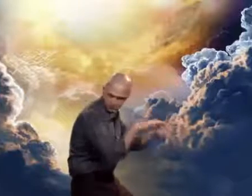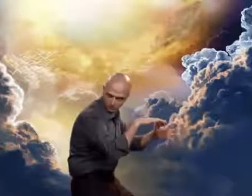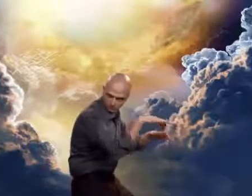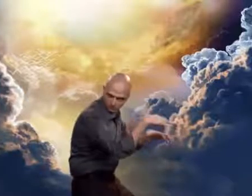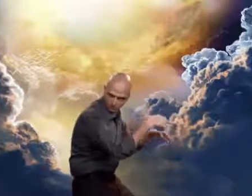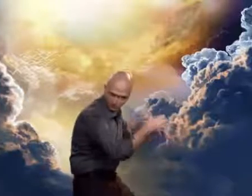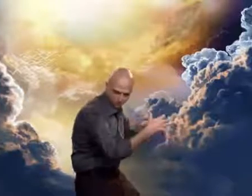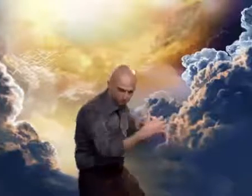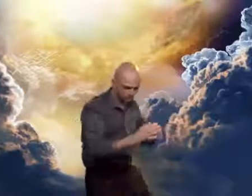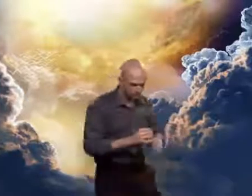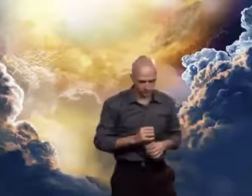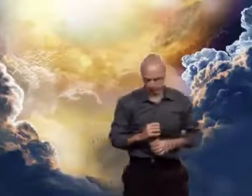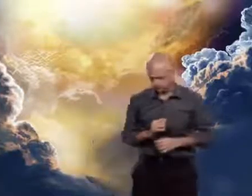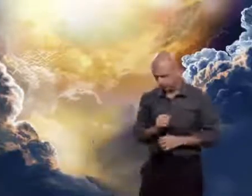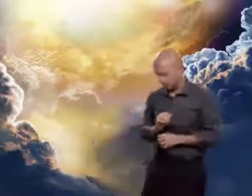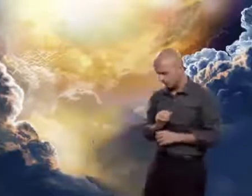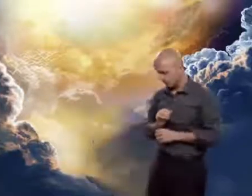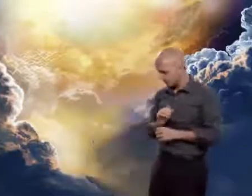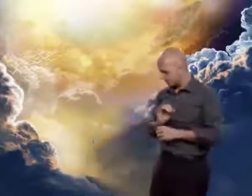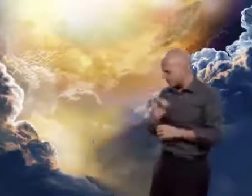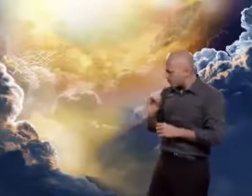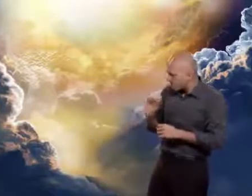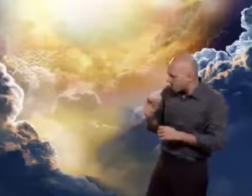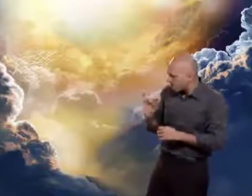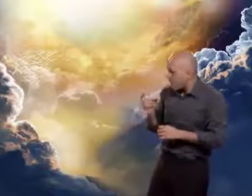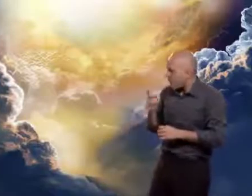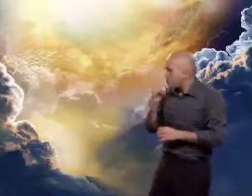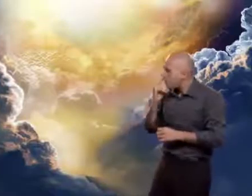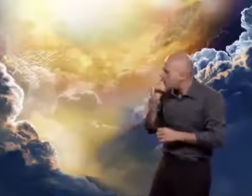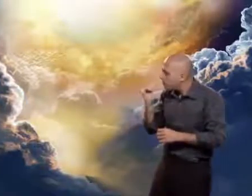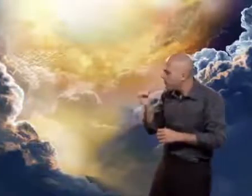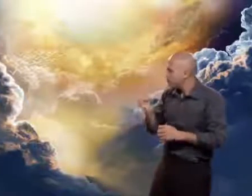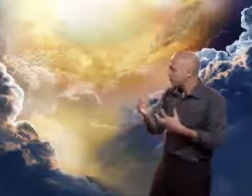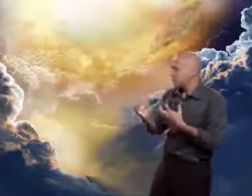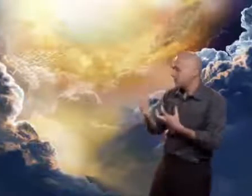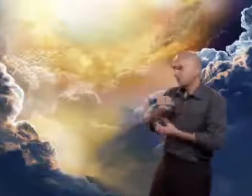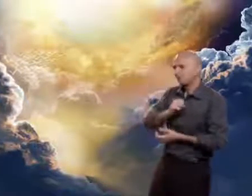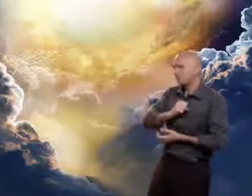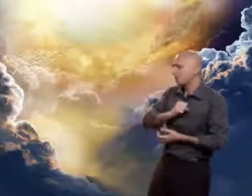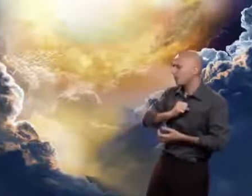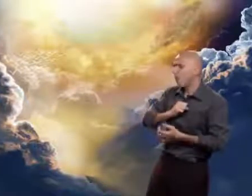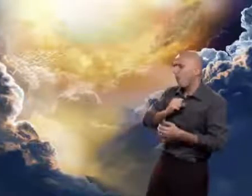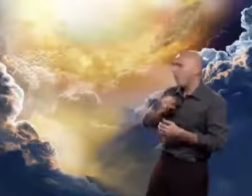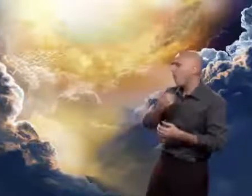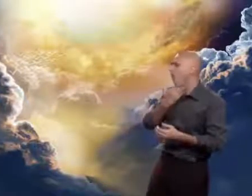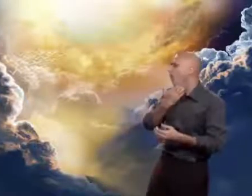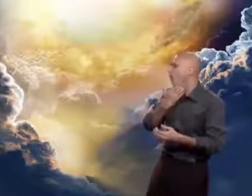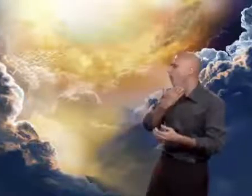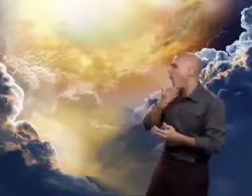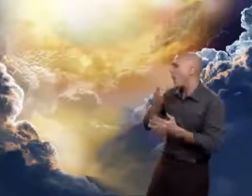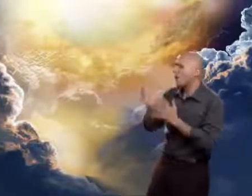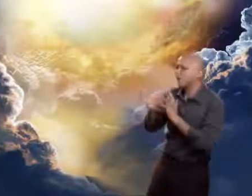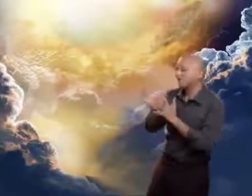que contrariam a Bíblia. O fato de declararem algumas verdades e poderem às vezes predizer acontecimentos